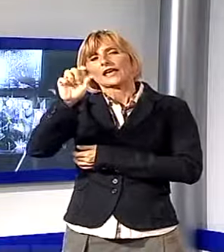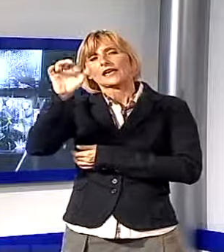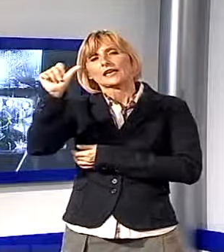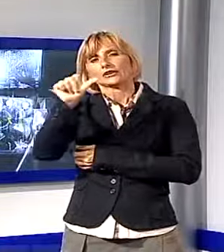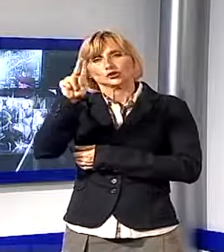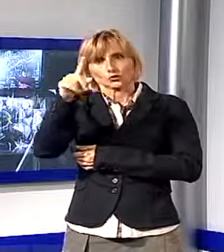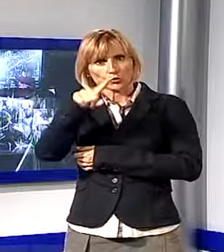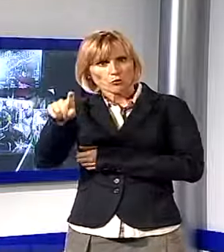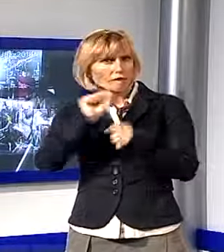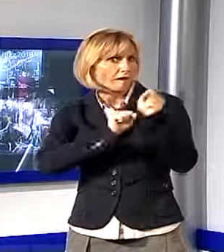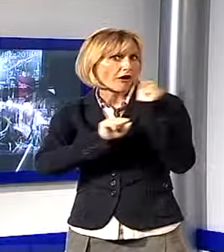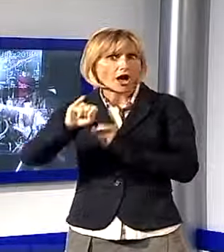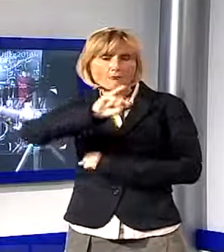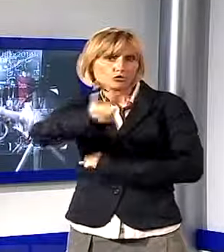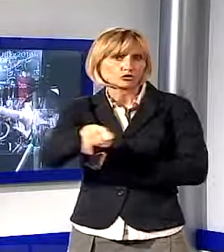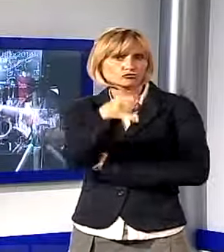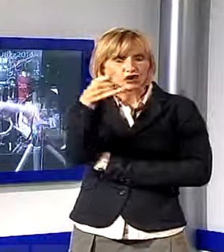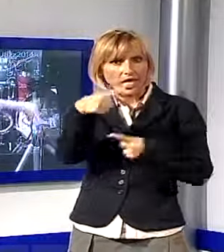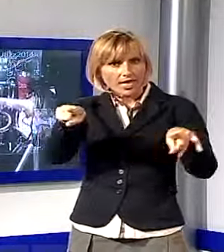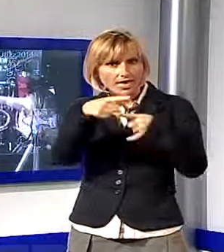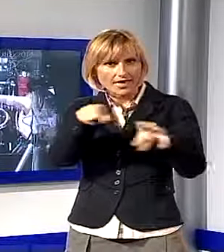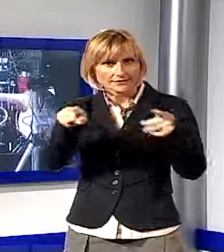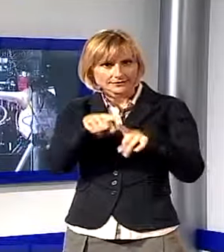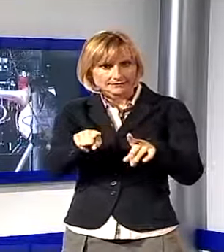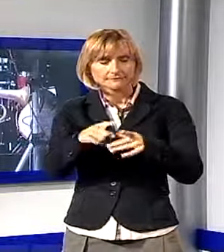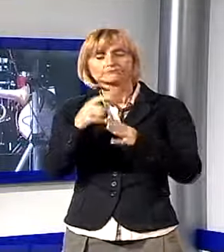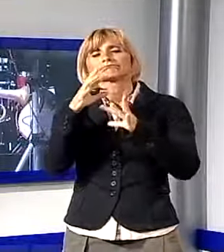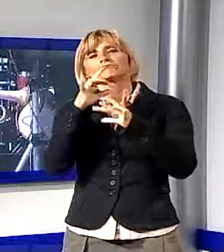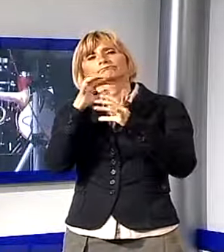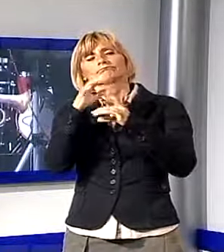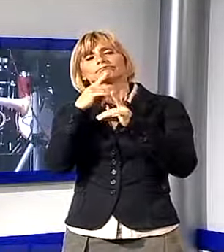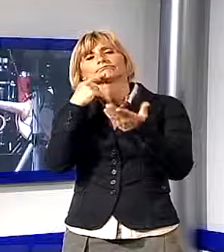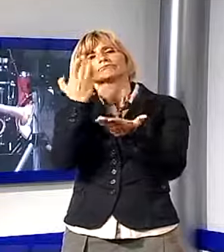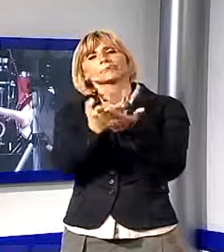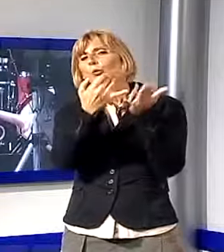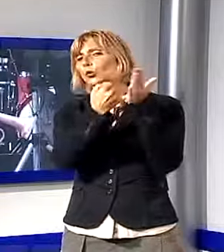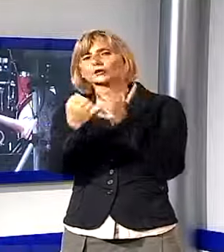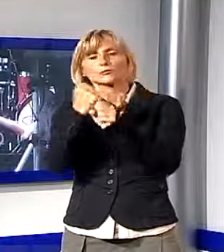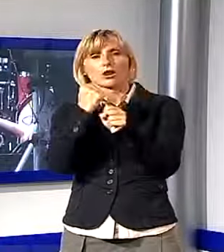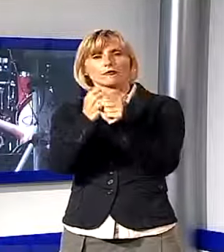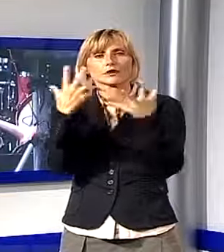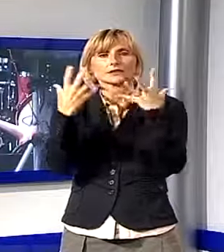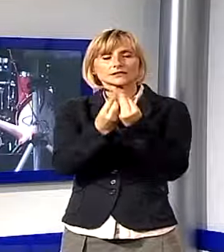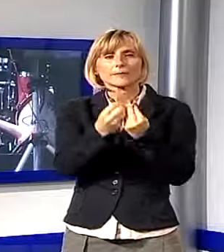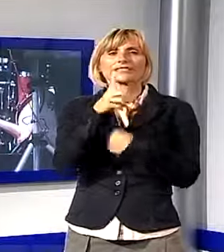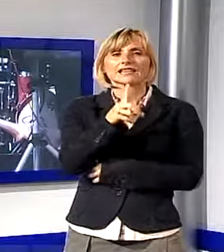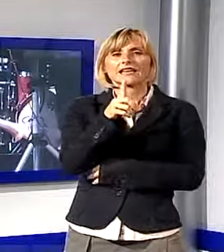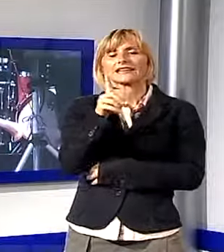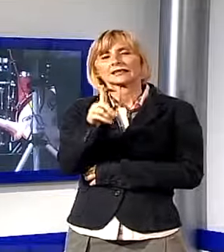nell'ambito del progetto transfrontaliero Sonata di Mare, ha presentato il suo ultimo lavoro con Daniele Di Bonaventura e il coro polifonico